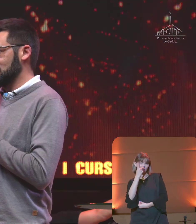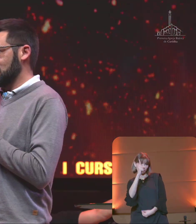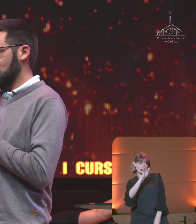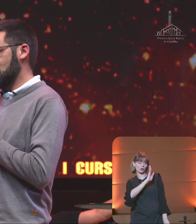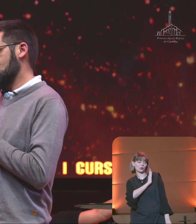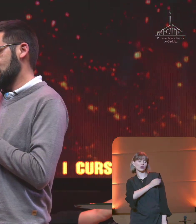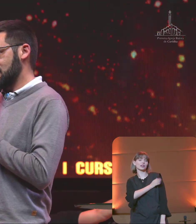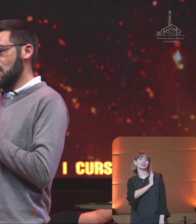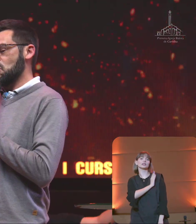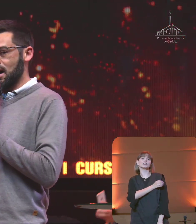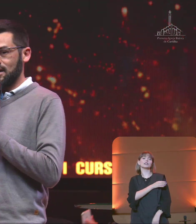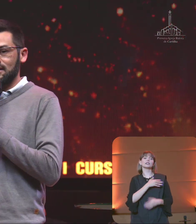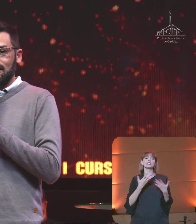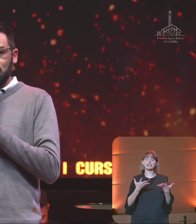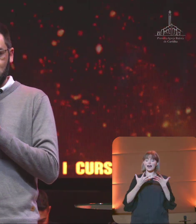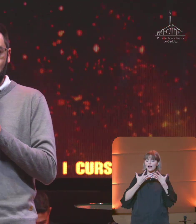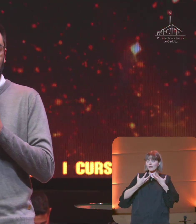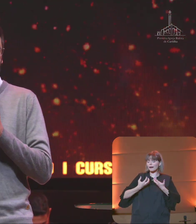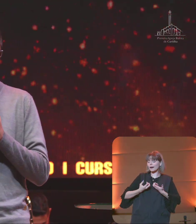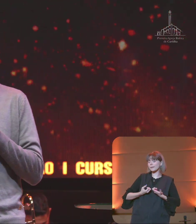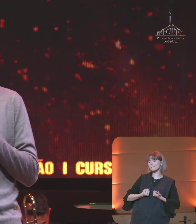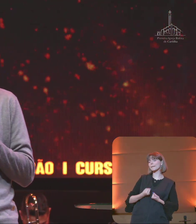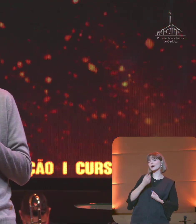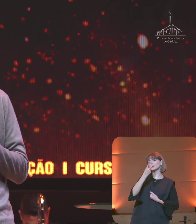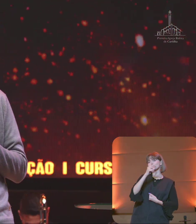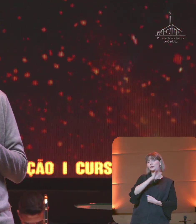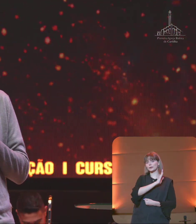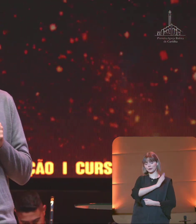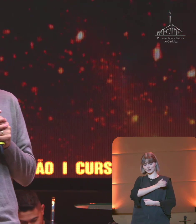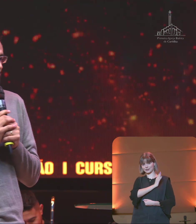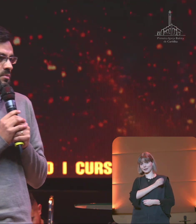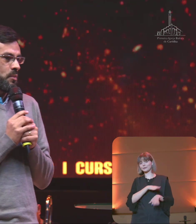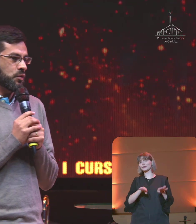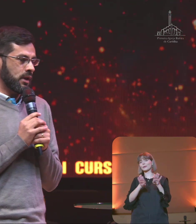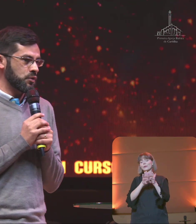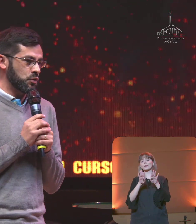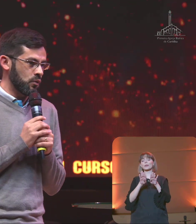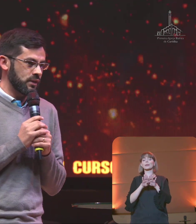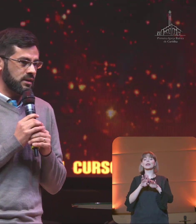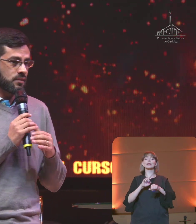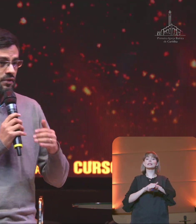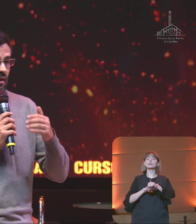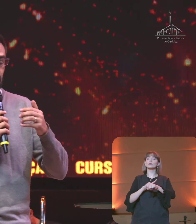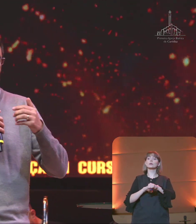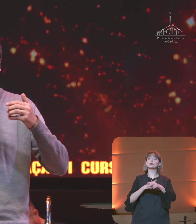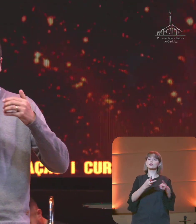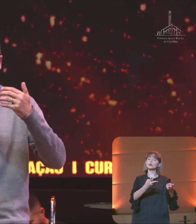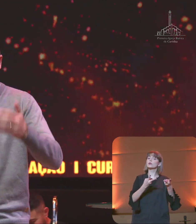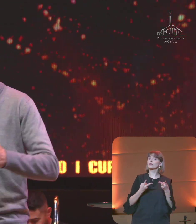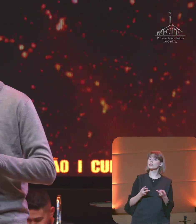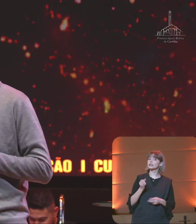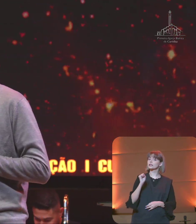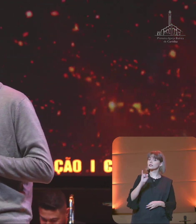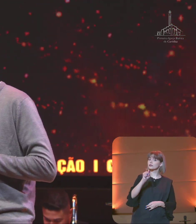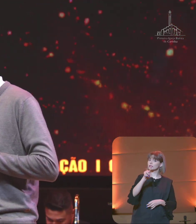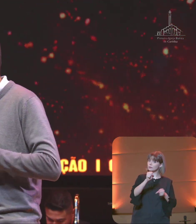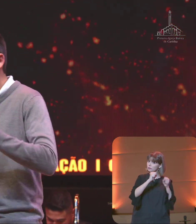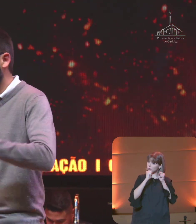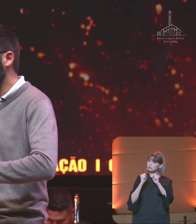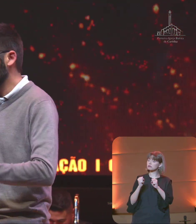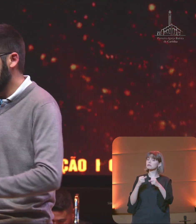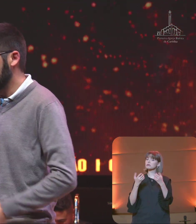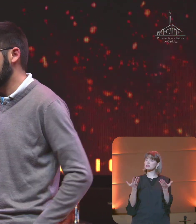fato acalmar o seu coração nesse tempo também. Então nesse momento eu quero te convidar, se você puder,